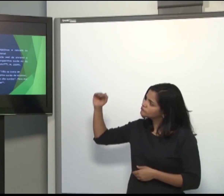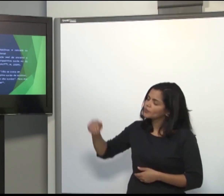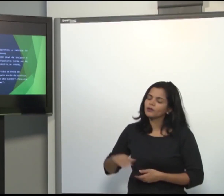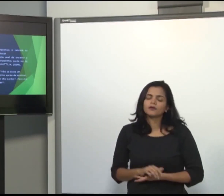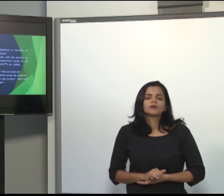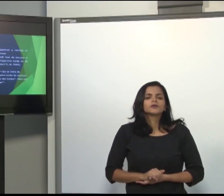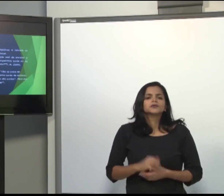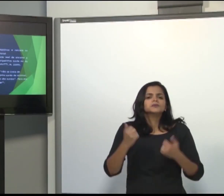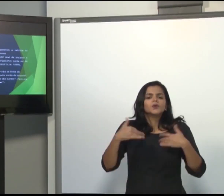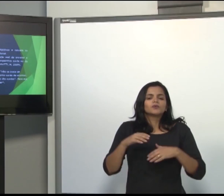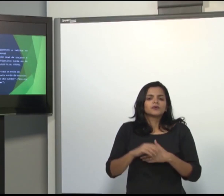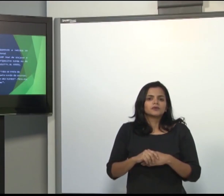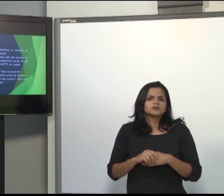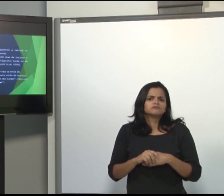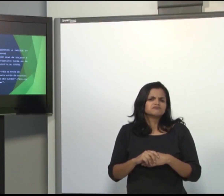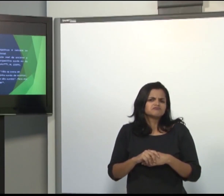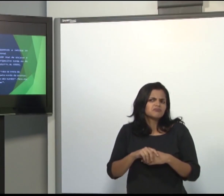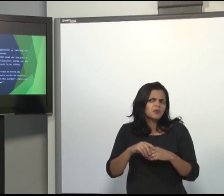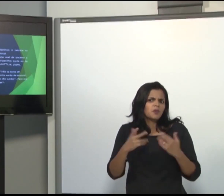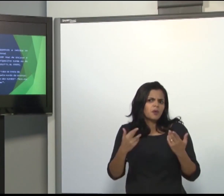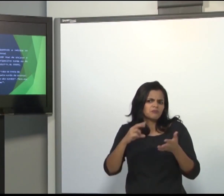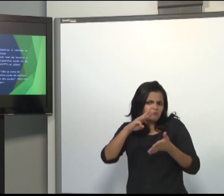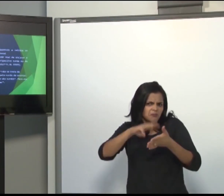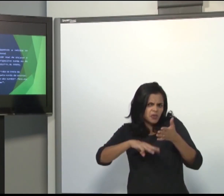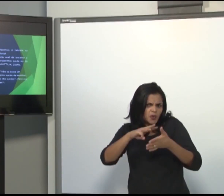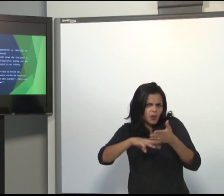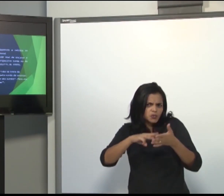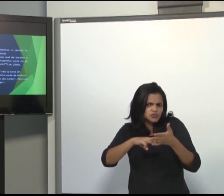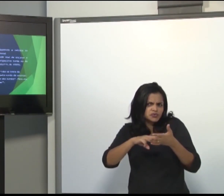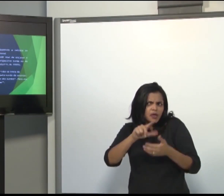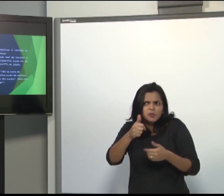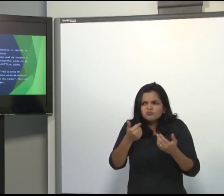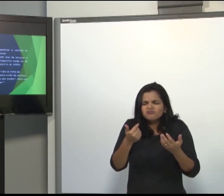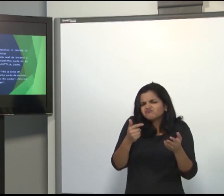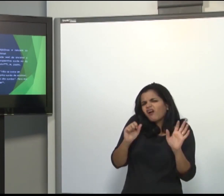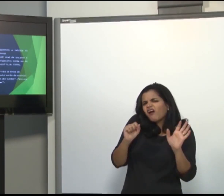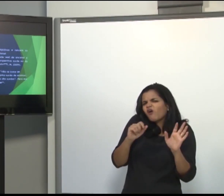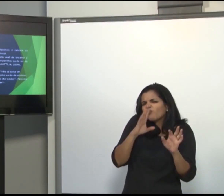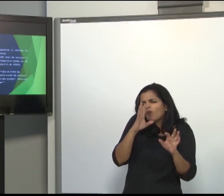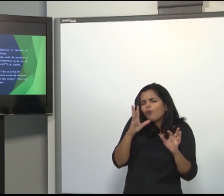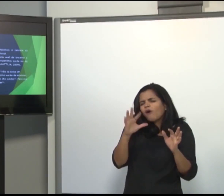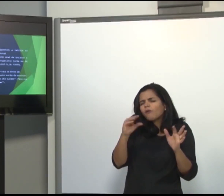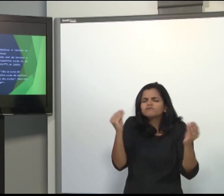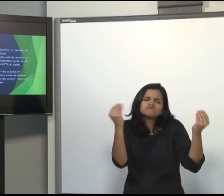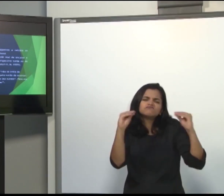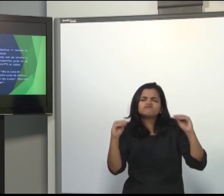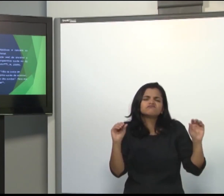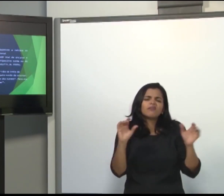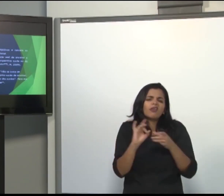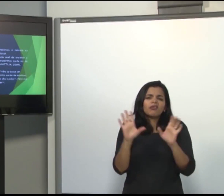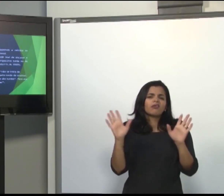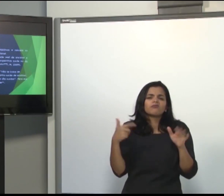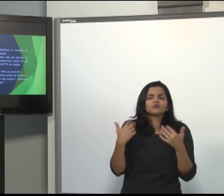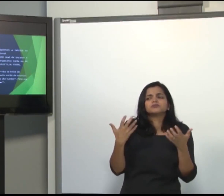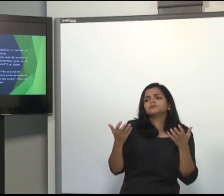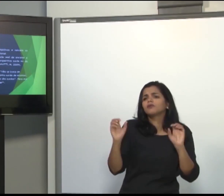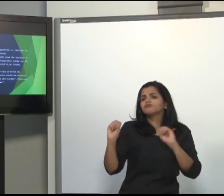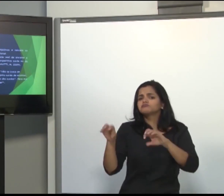aqui, de acordo com metodologias. Eu posso simplesmente fazer de qualquer forma aleatório? Não. Eu tenho um